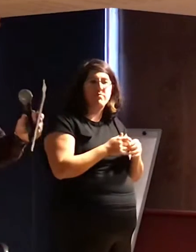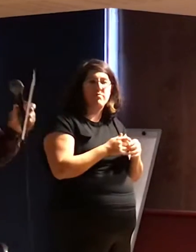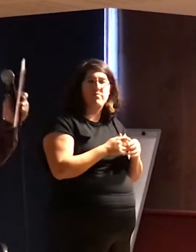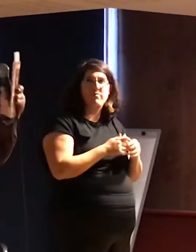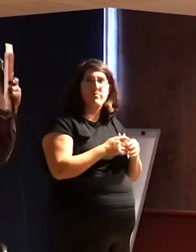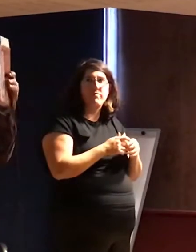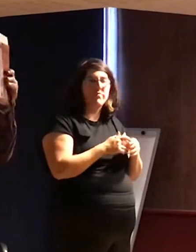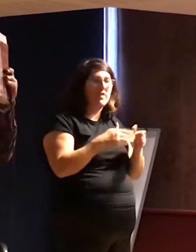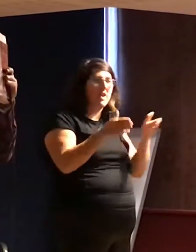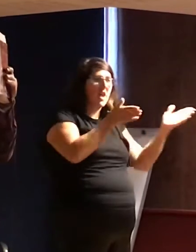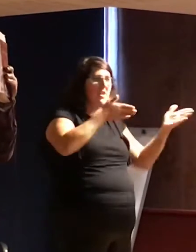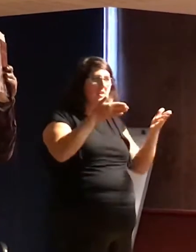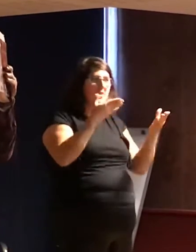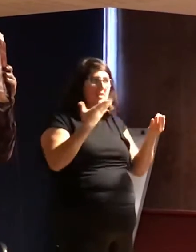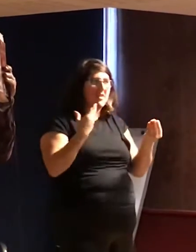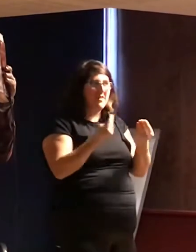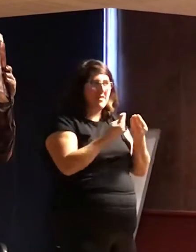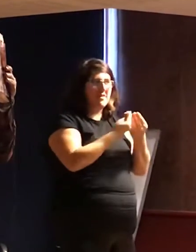Eta izea lagun.